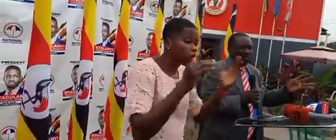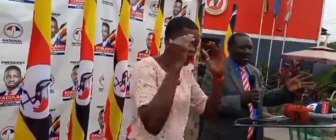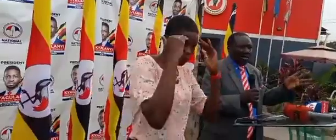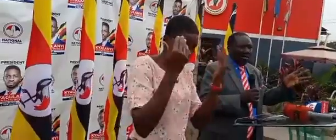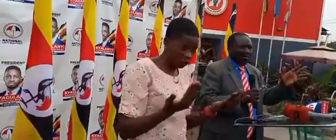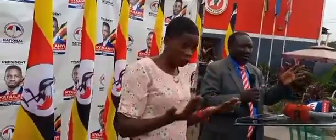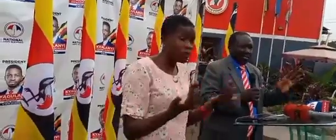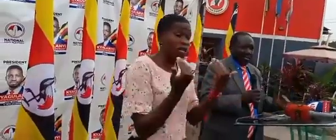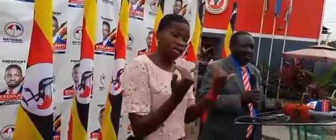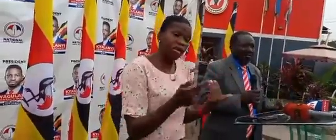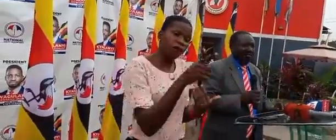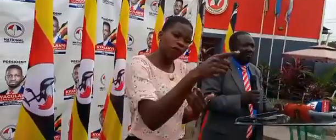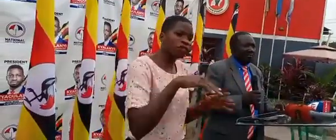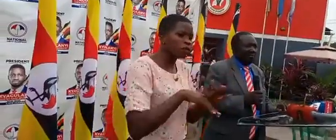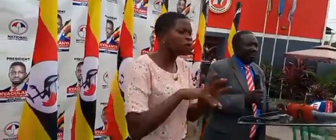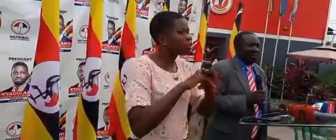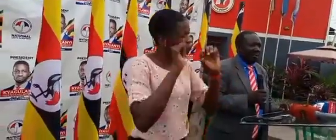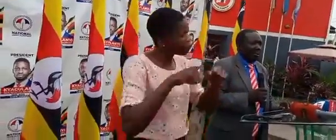balina okuba kubata